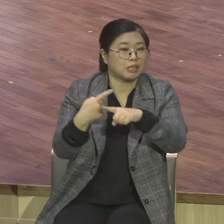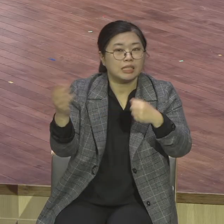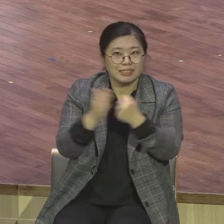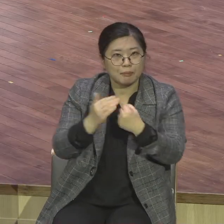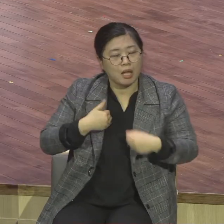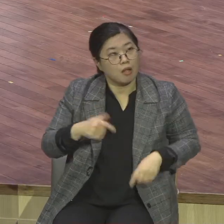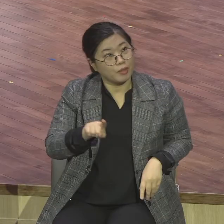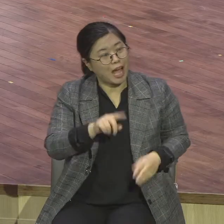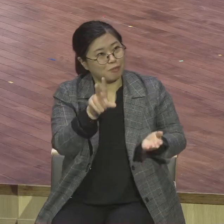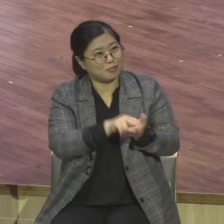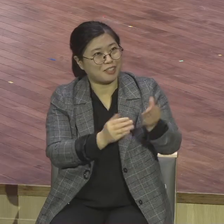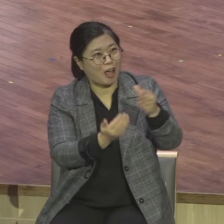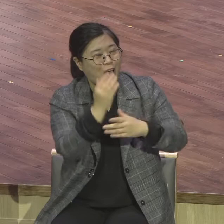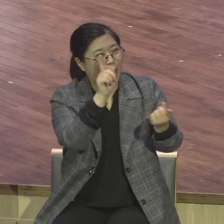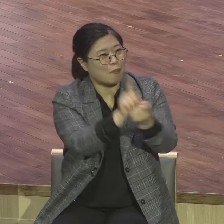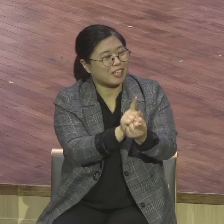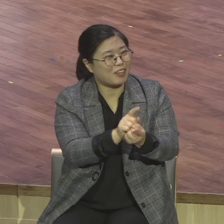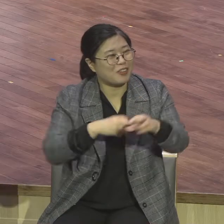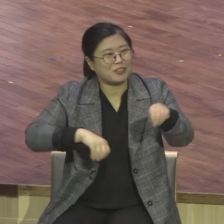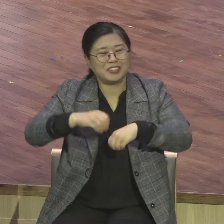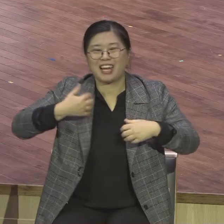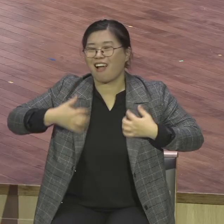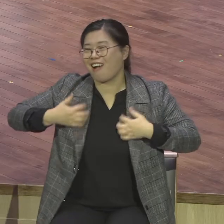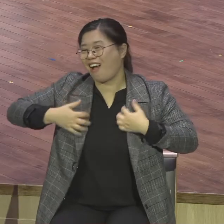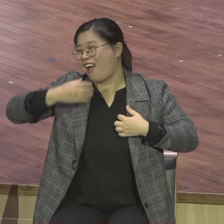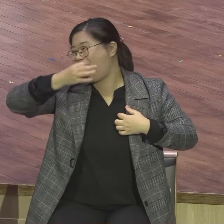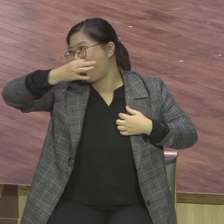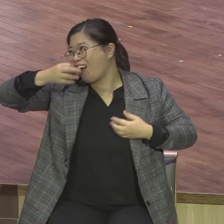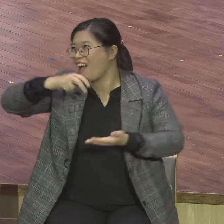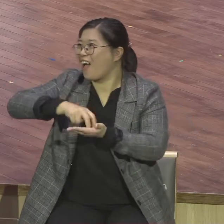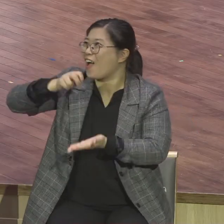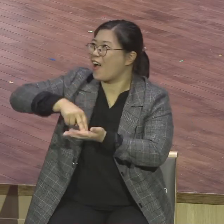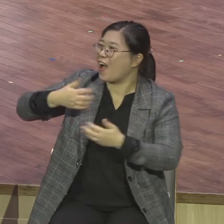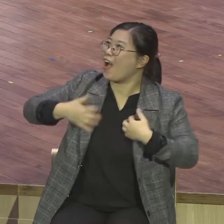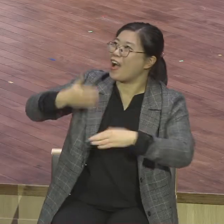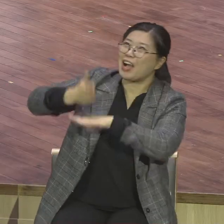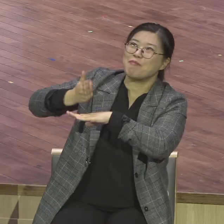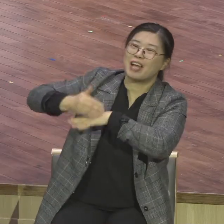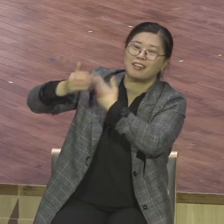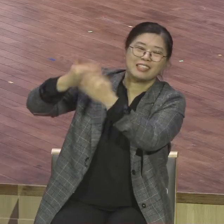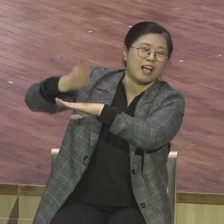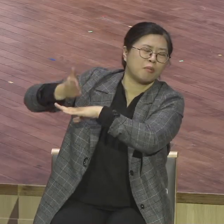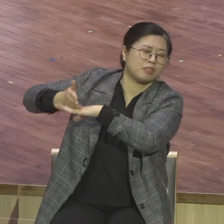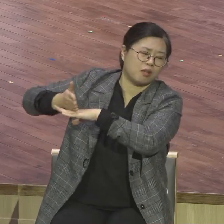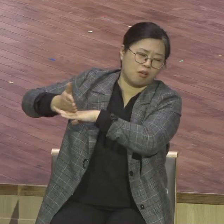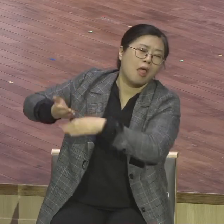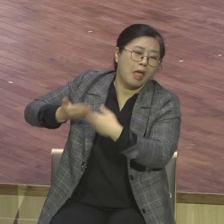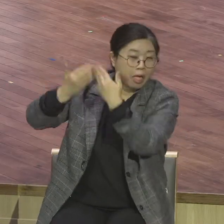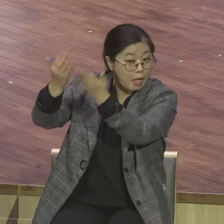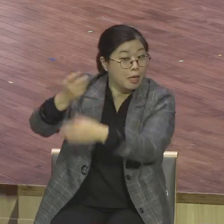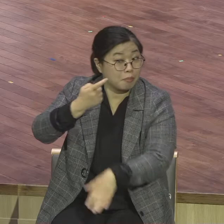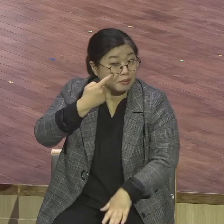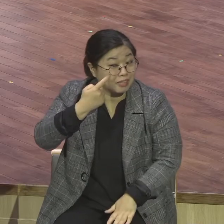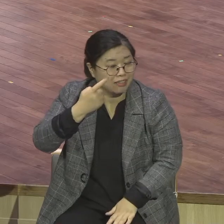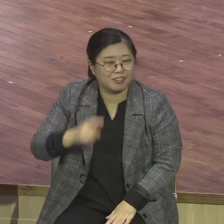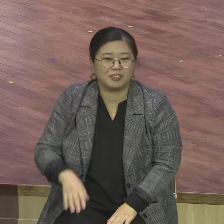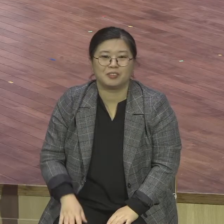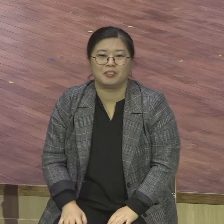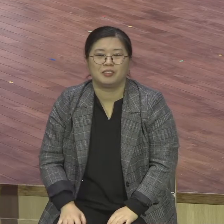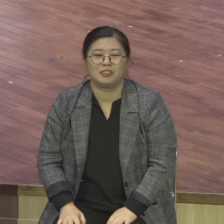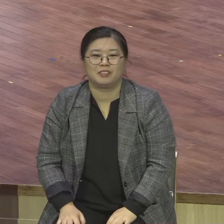그 특징이 있습니다. 절대 슬프지 않습니다. 시련을 받을 하나님 주신 테스트 받을